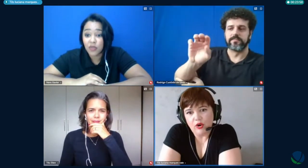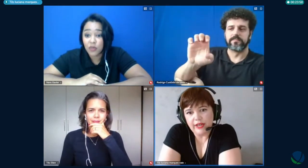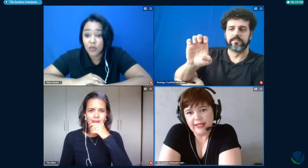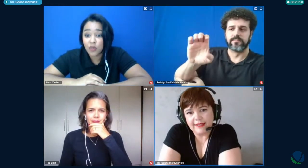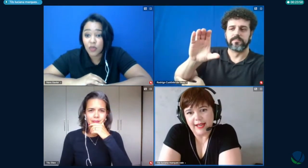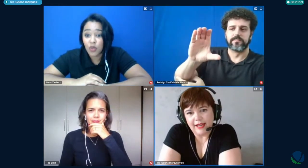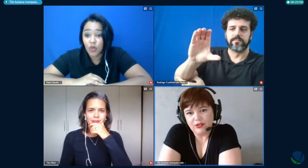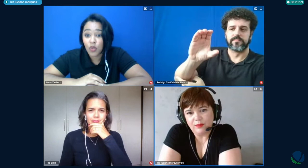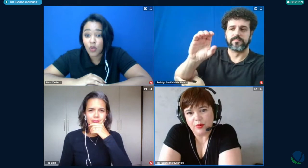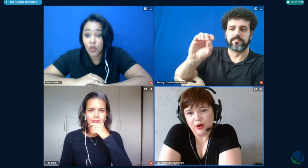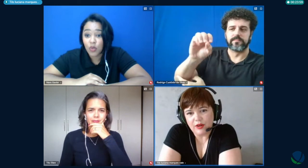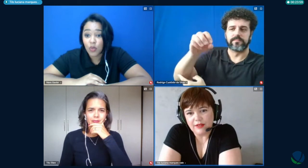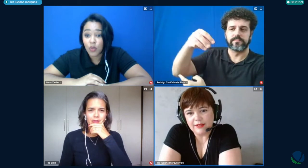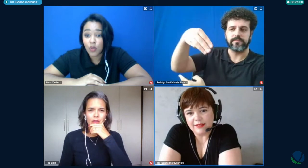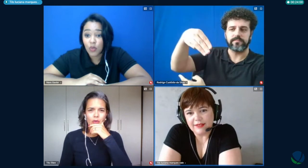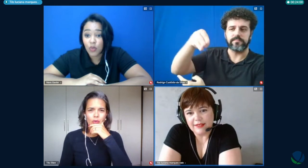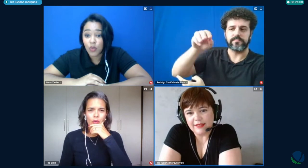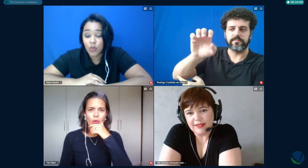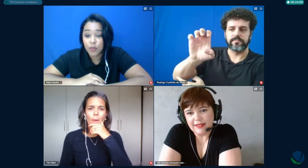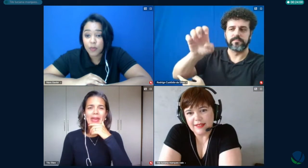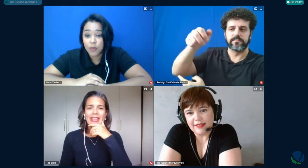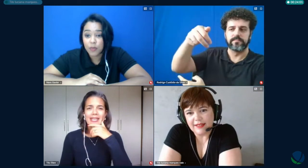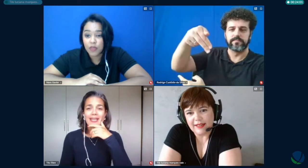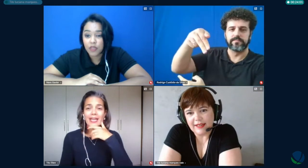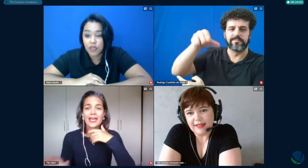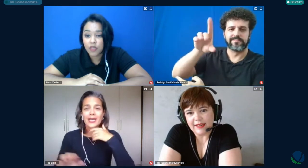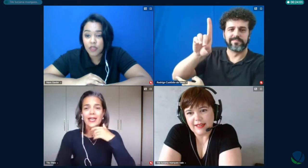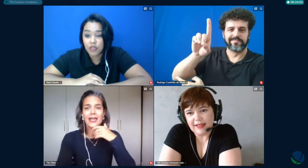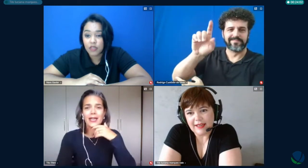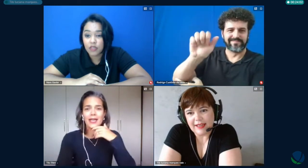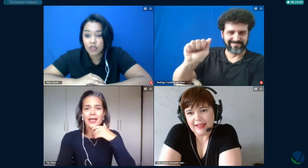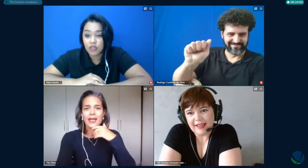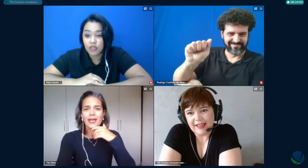foi orientado por...